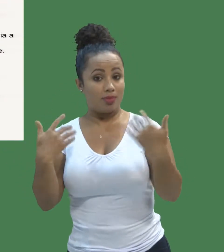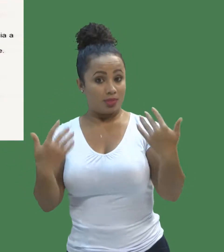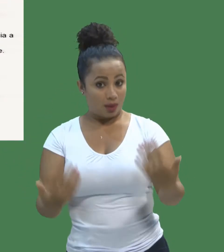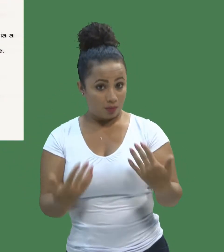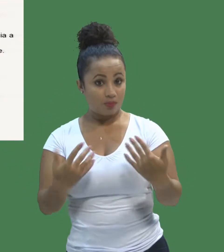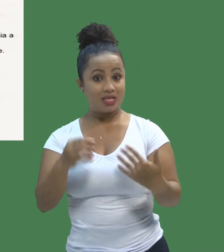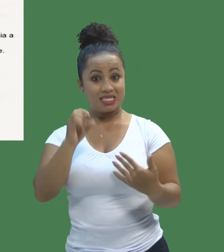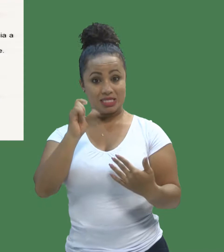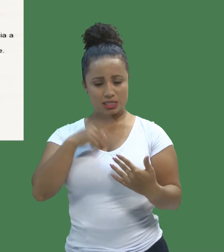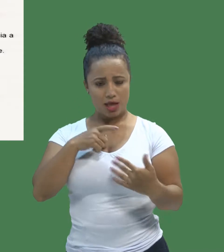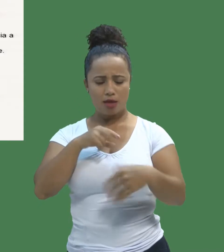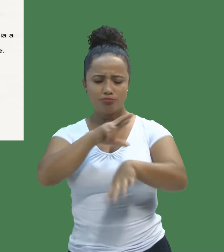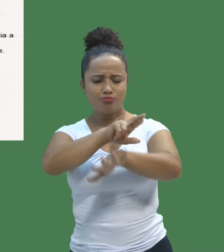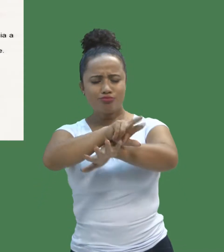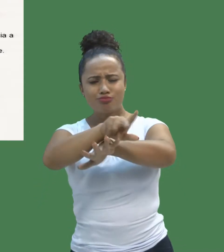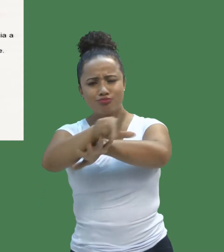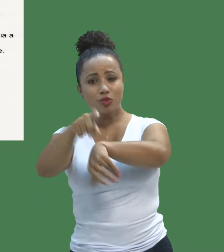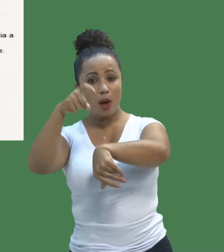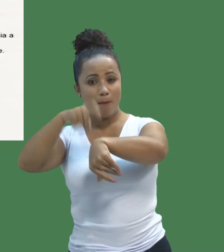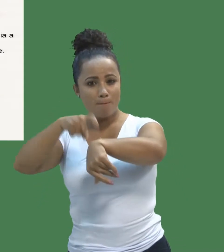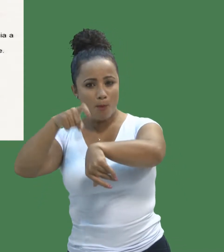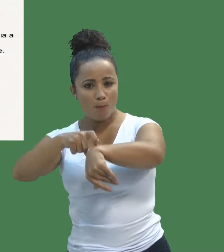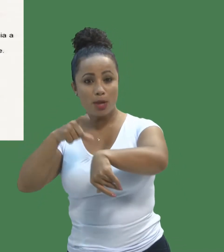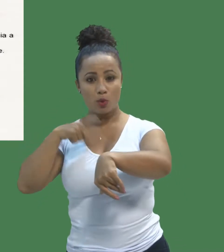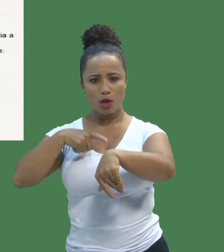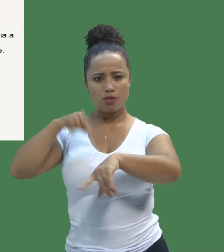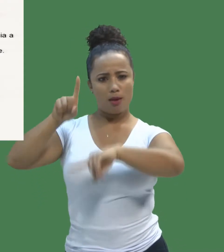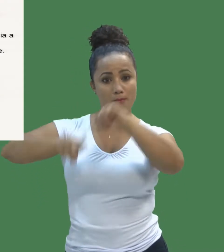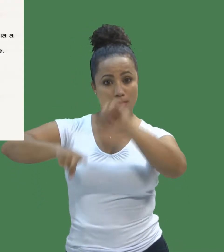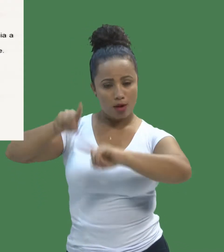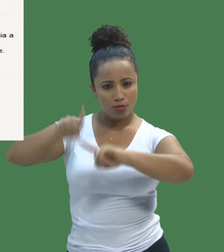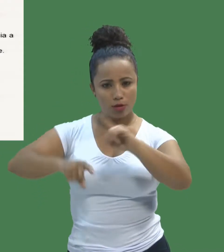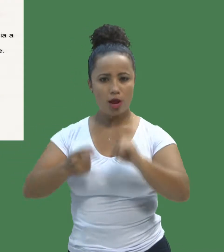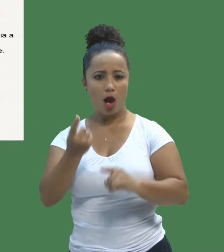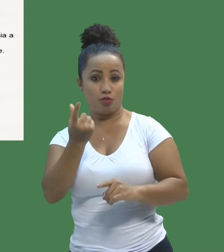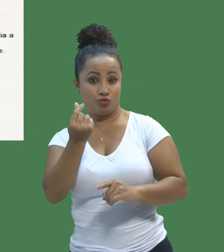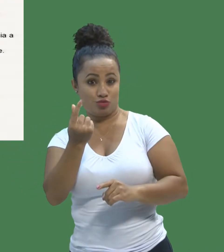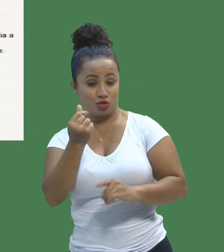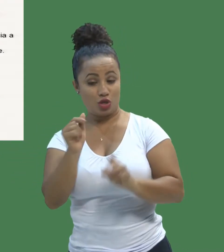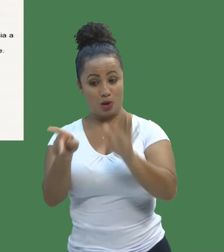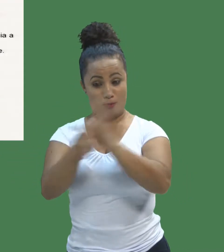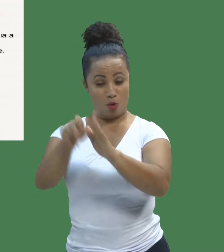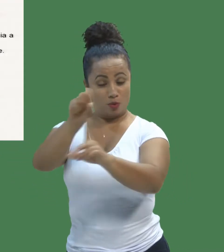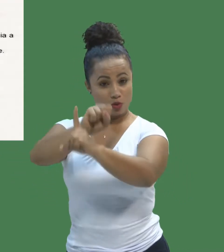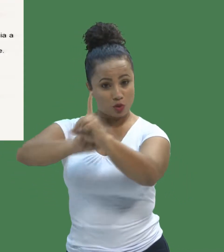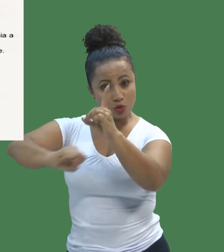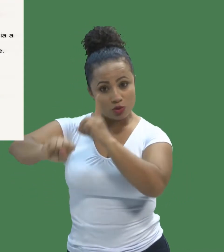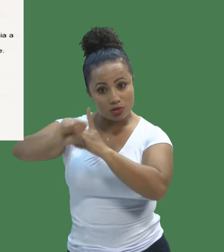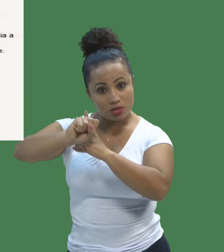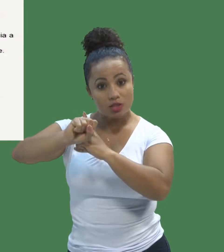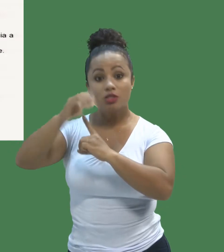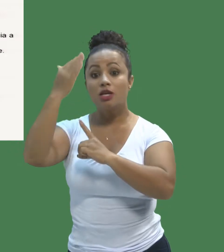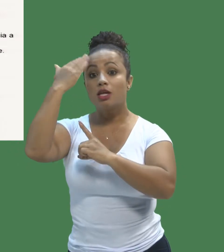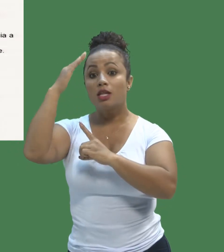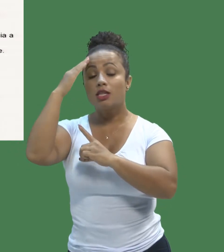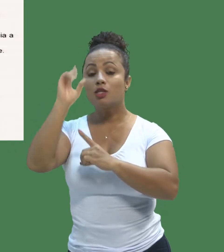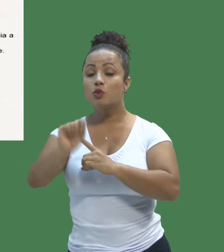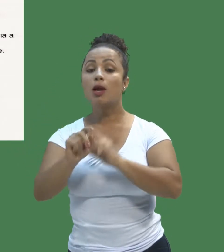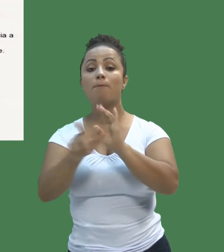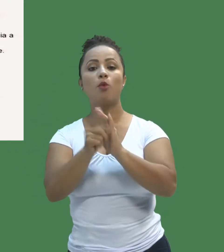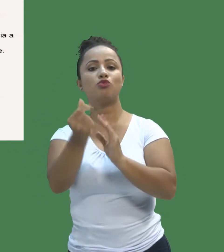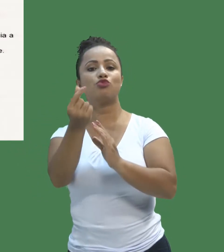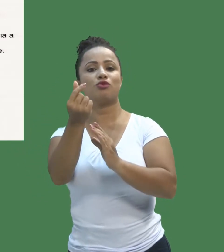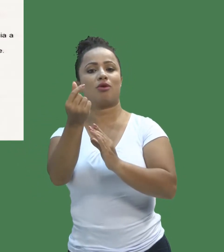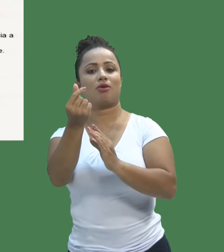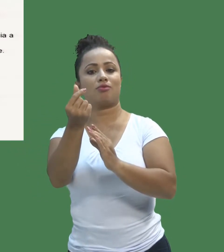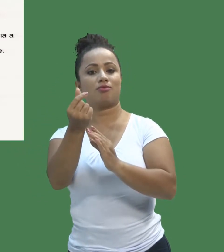sociedade capitalista traduz-se em situação econômica, é o motivo real de conflitos entre os